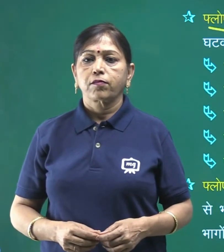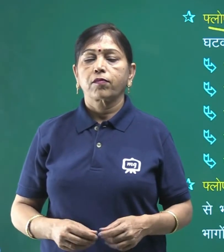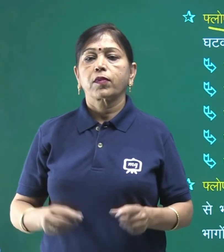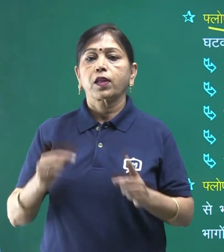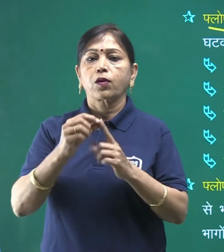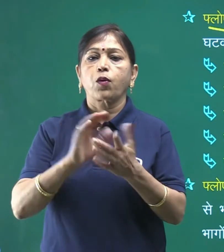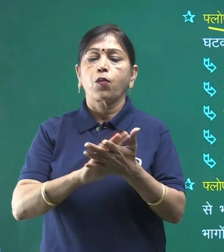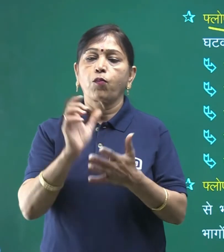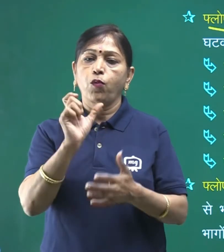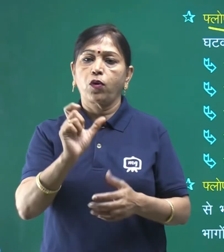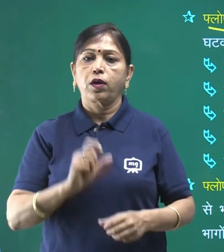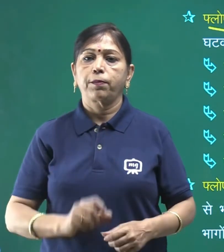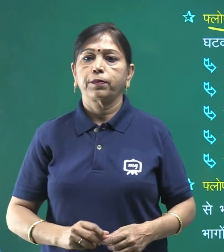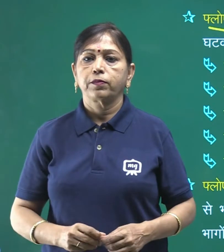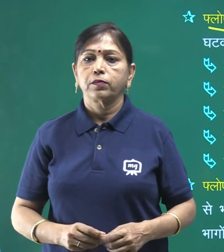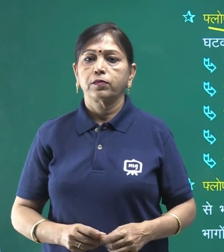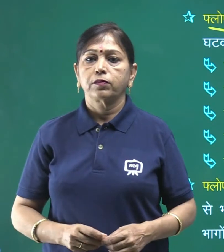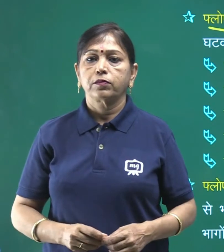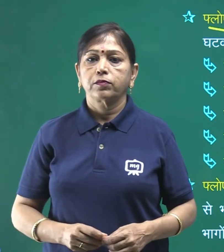फ्लोएम,